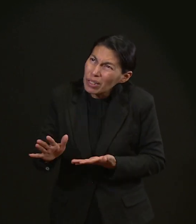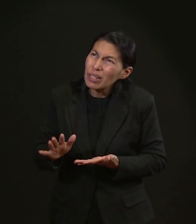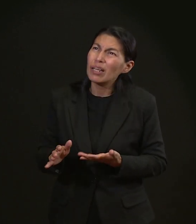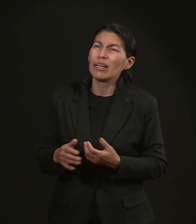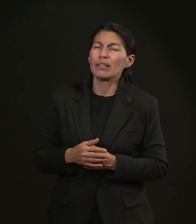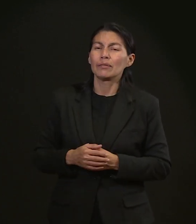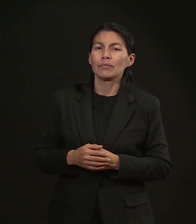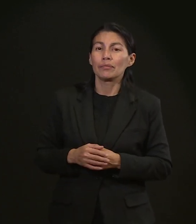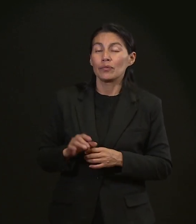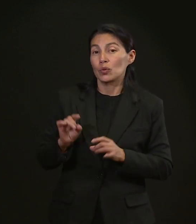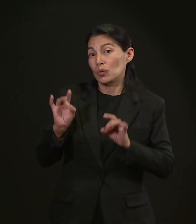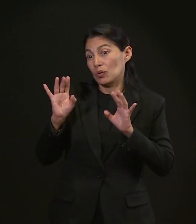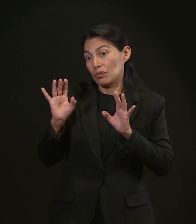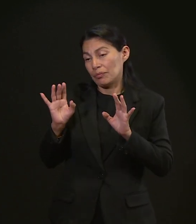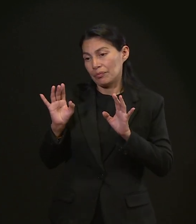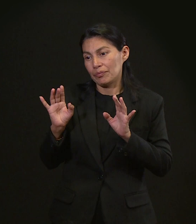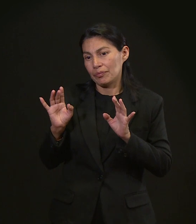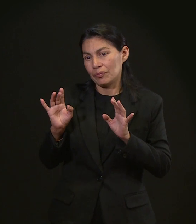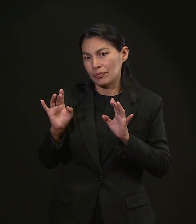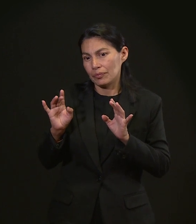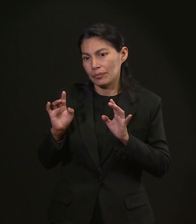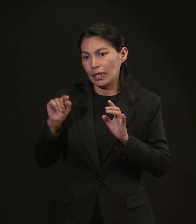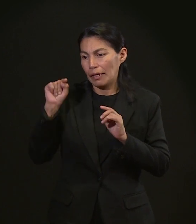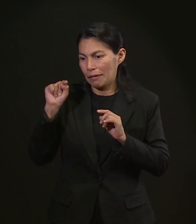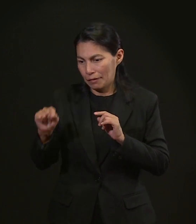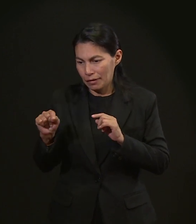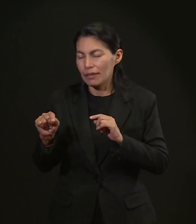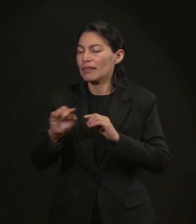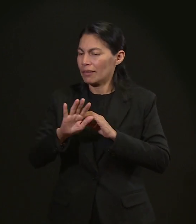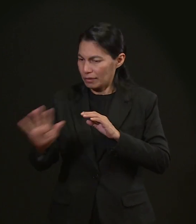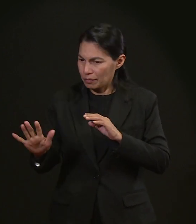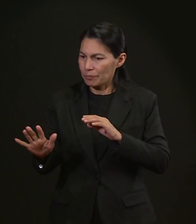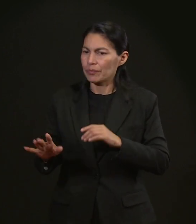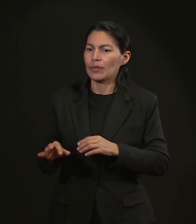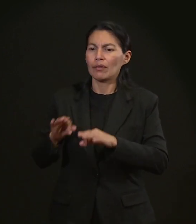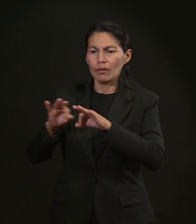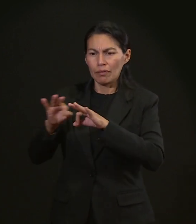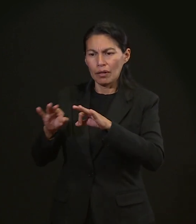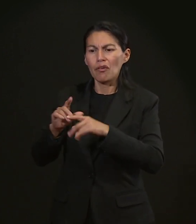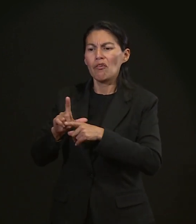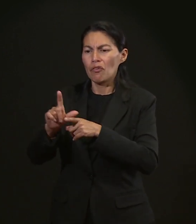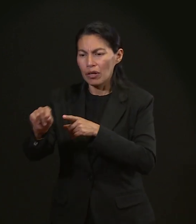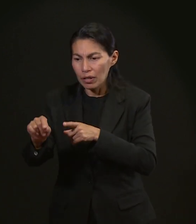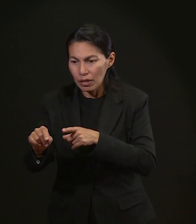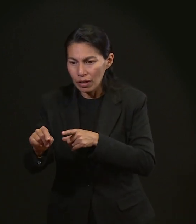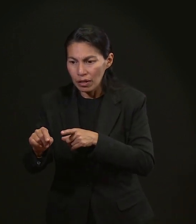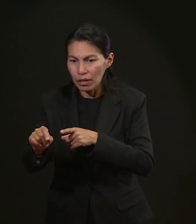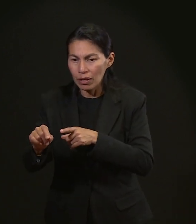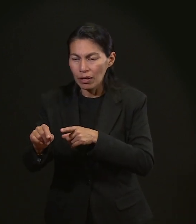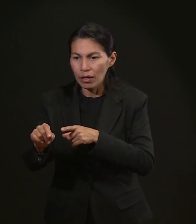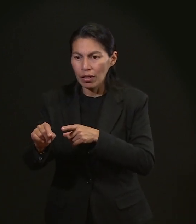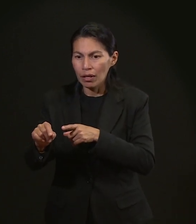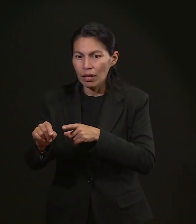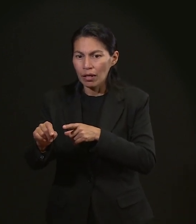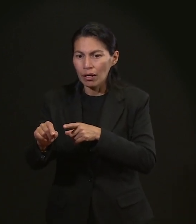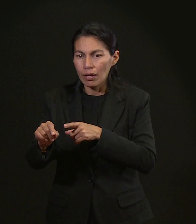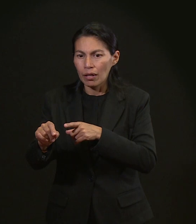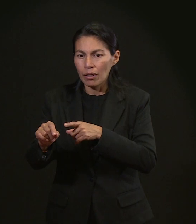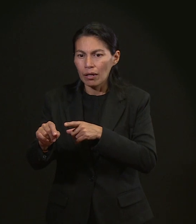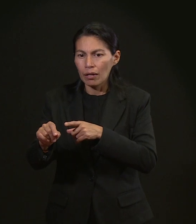quiero y así y una vez dije que iba a ser y fui a buscar un trabajo